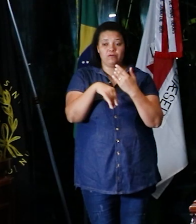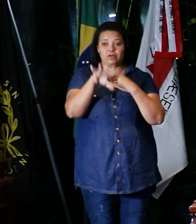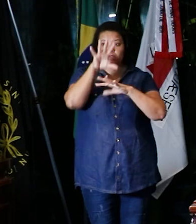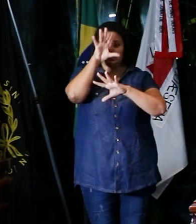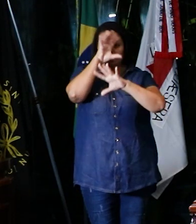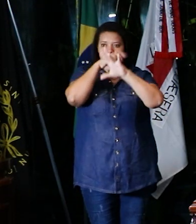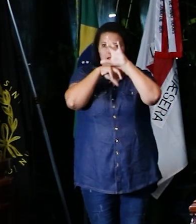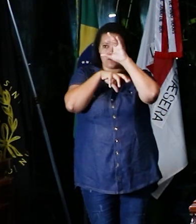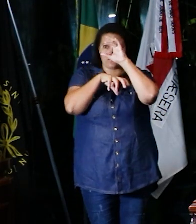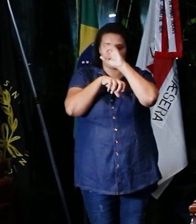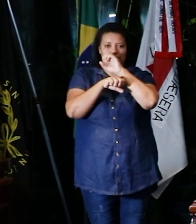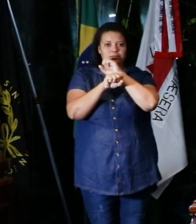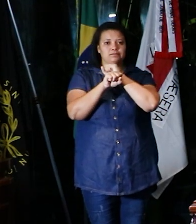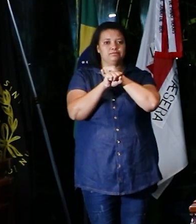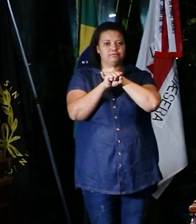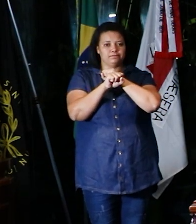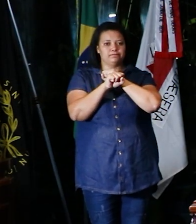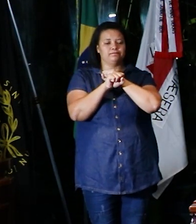Aprendiz.